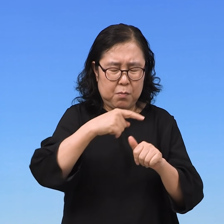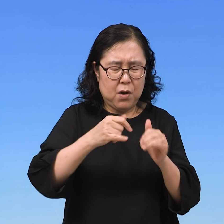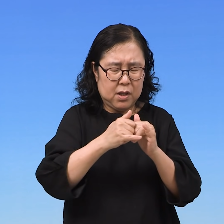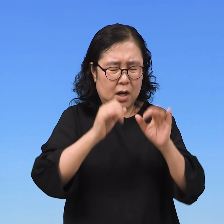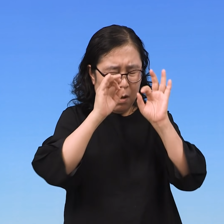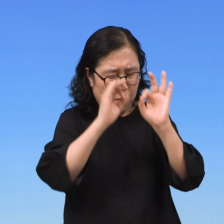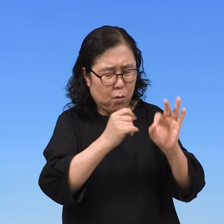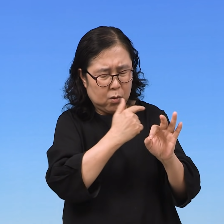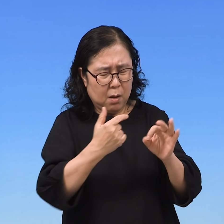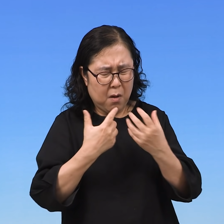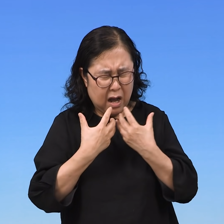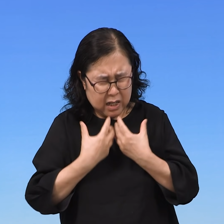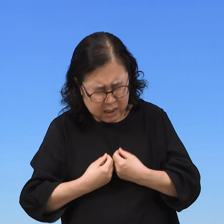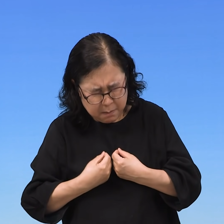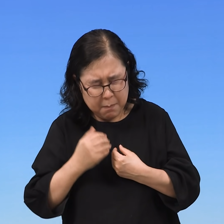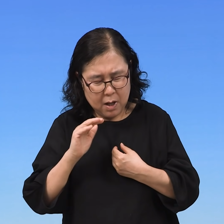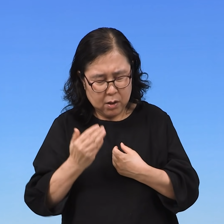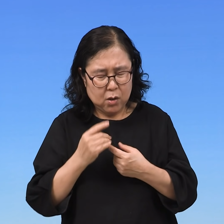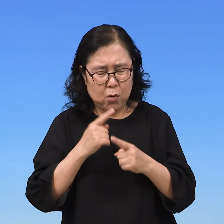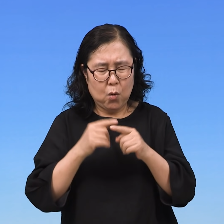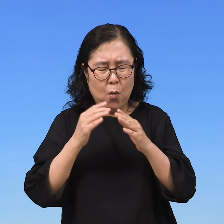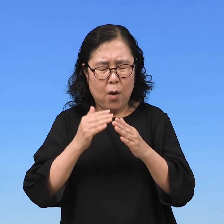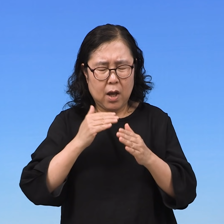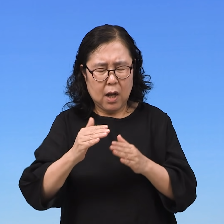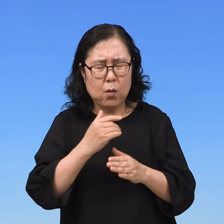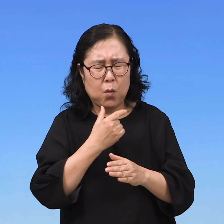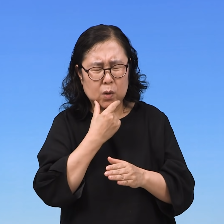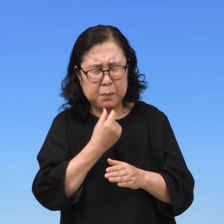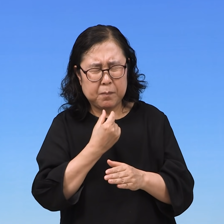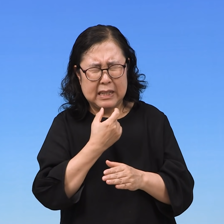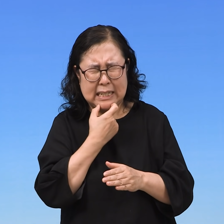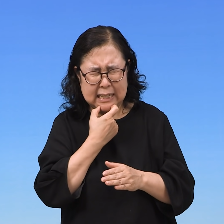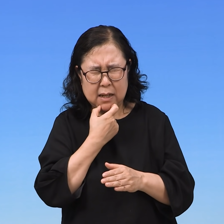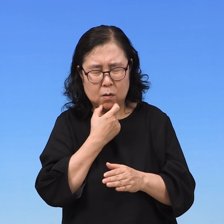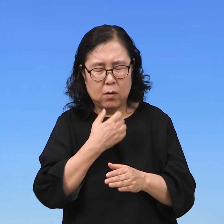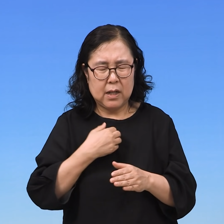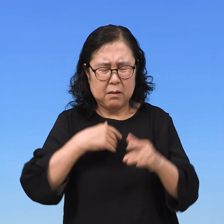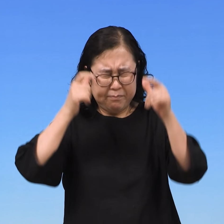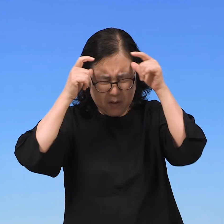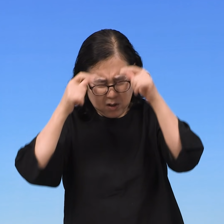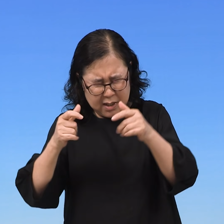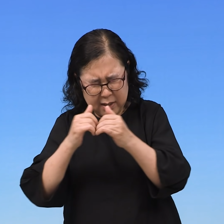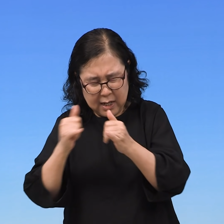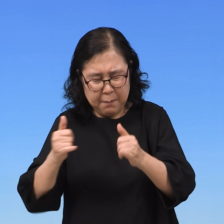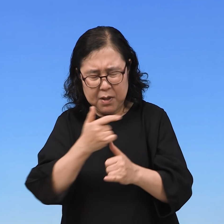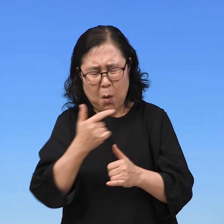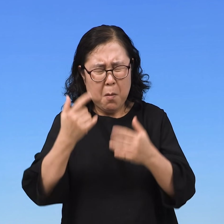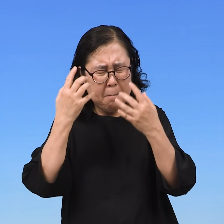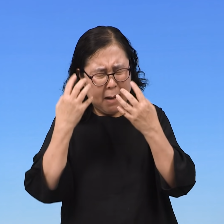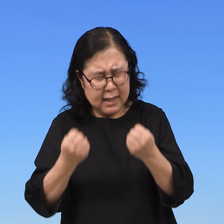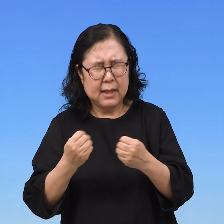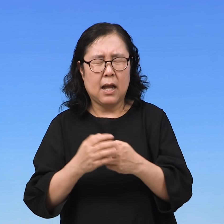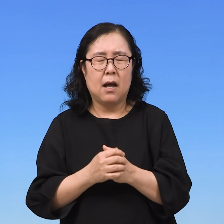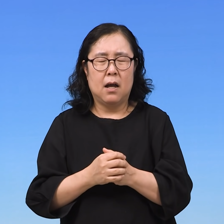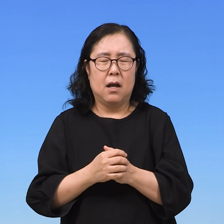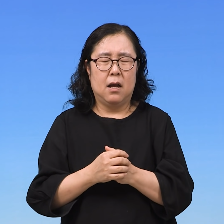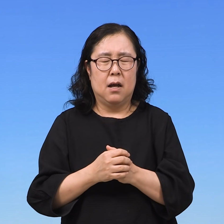주변 사람들을 보면서 너무 실망이 돼서 교회 가고 싶지 않다고, 어떻게 이렇게 미숙한 사람이 이렇게